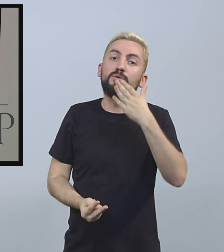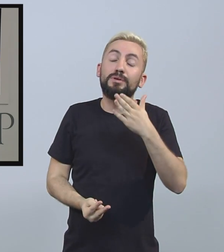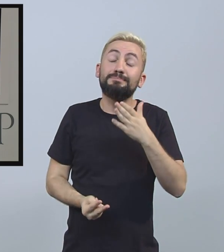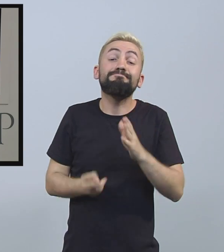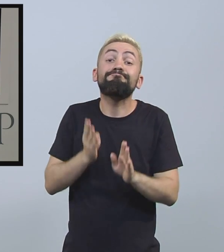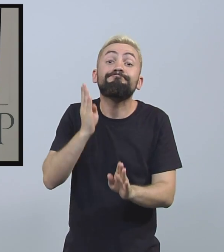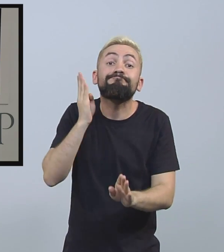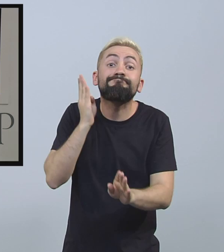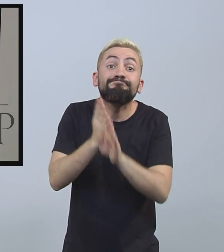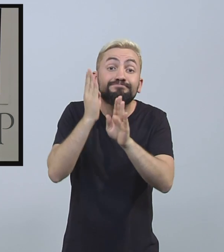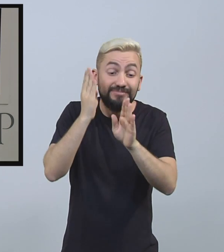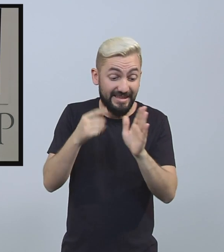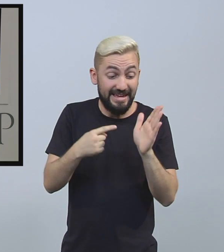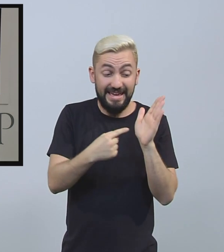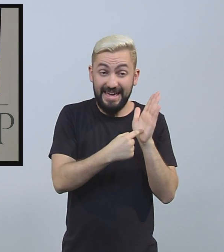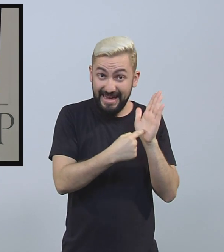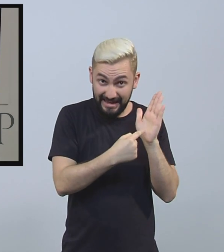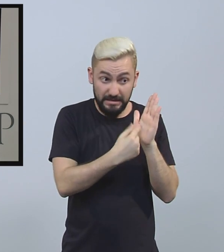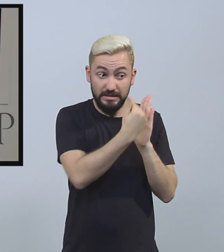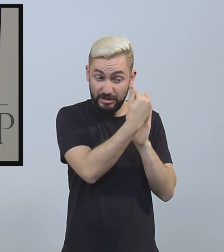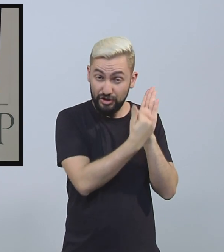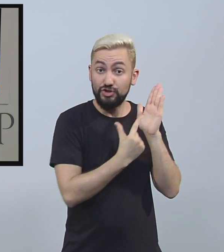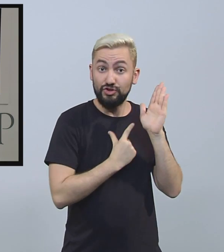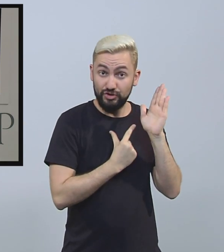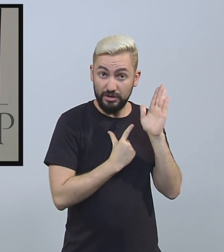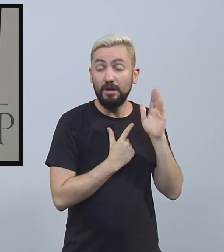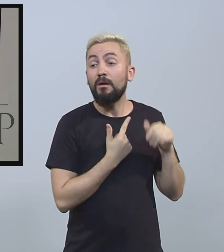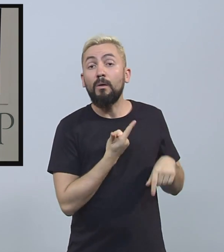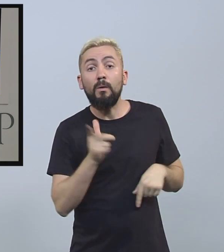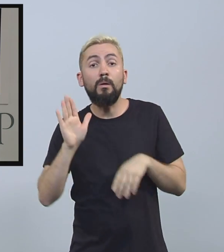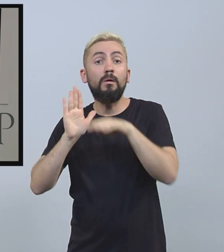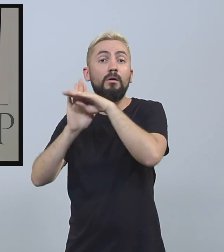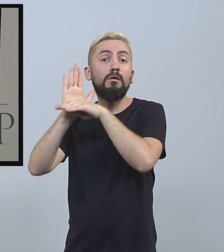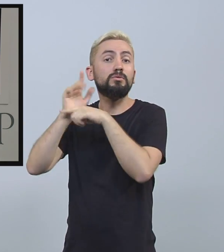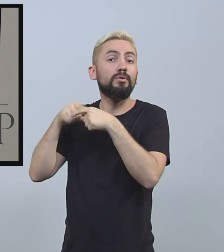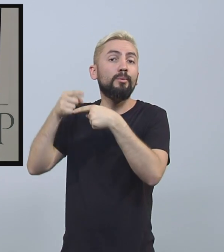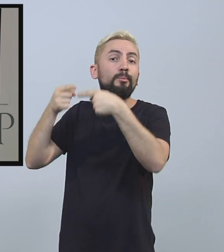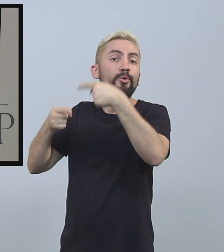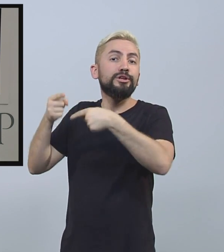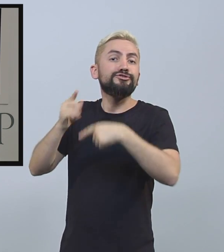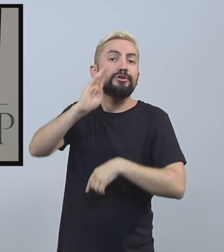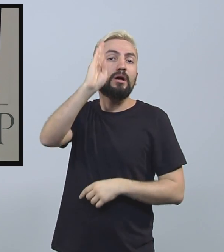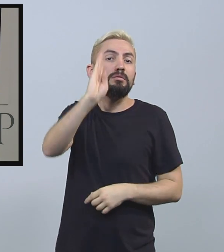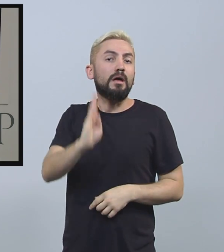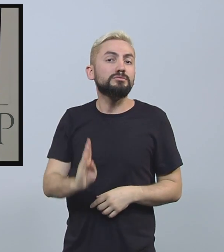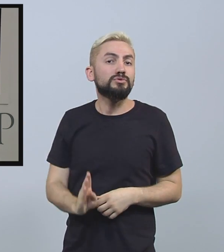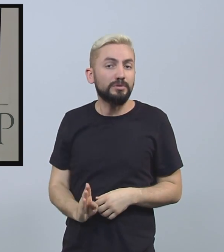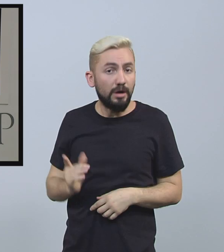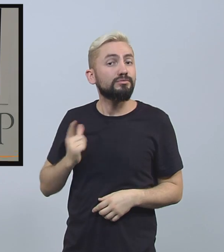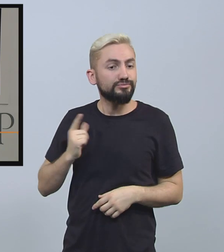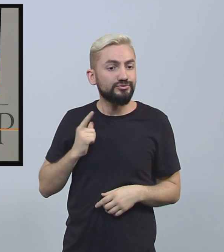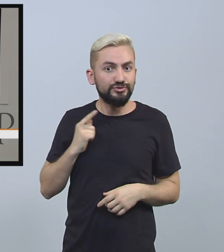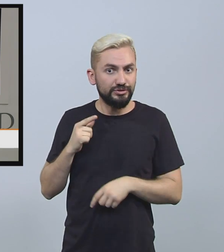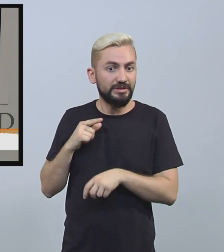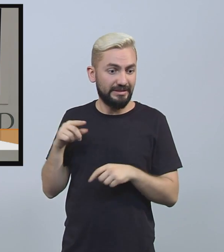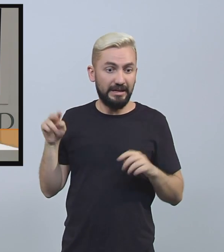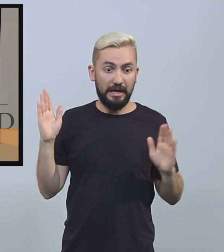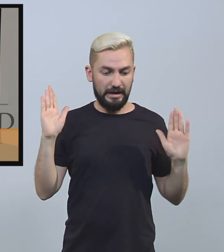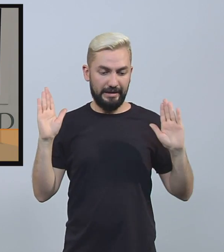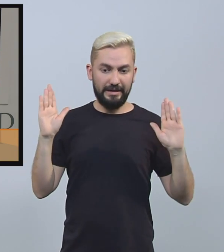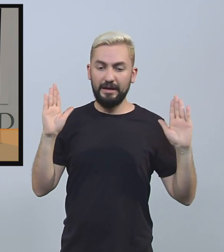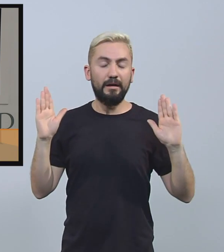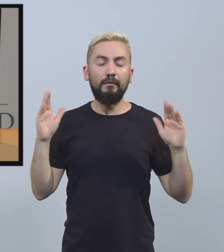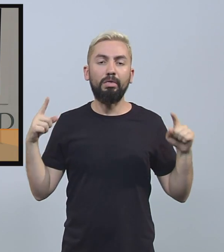esse direito vem esbarrando na política educacional nacional que prima